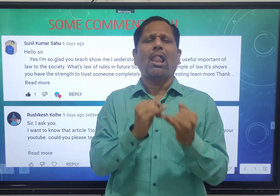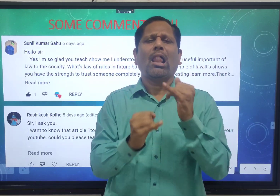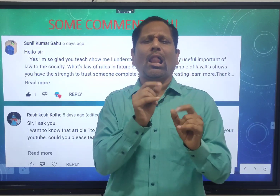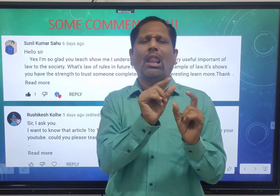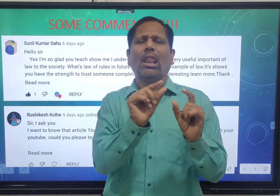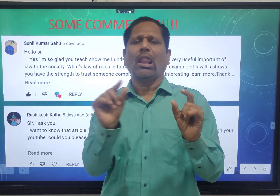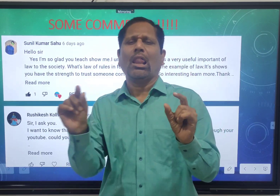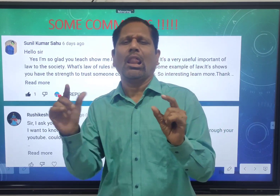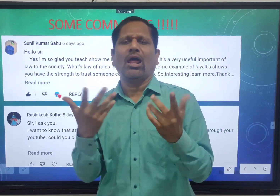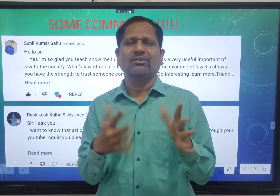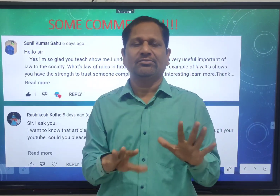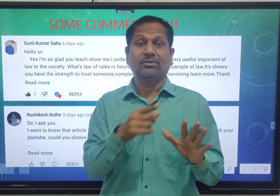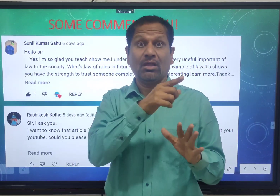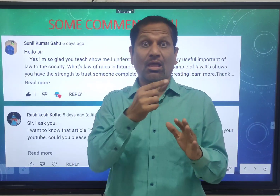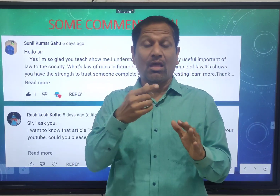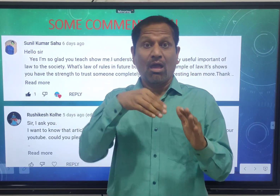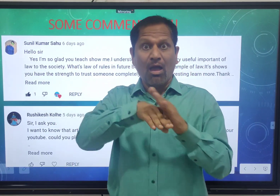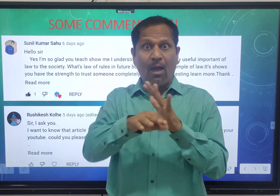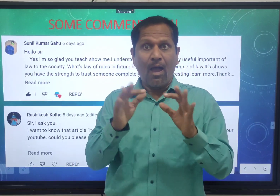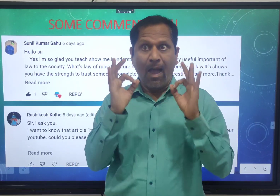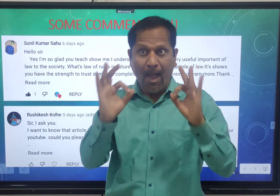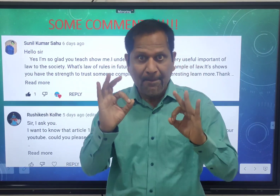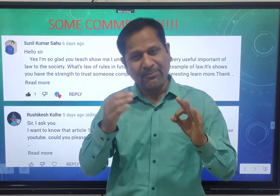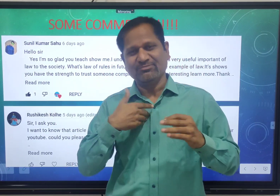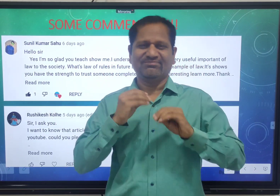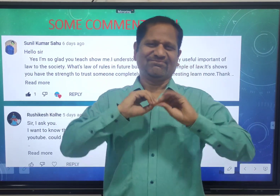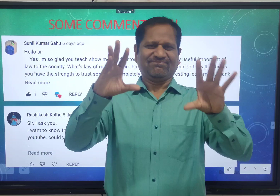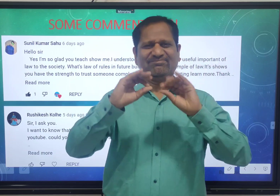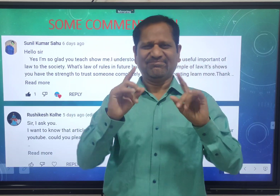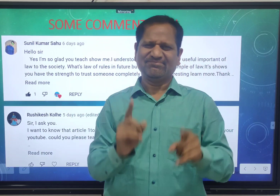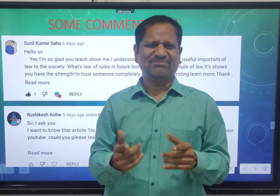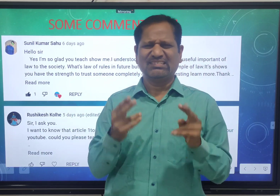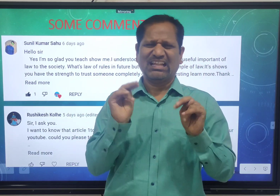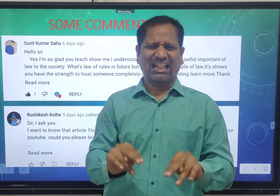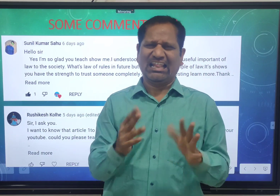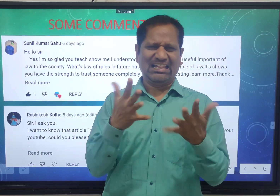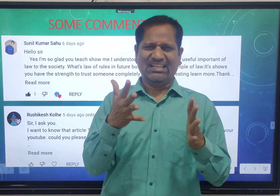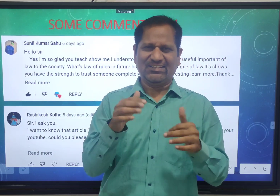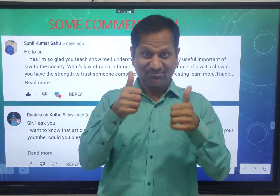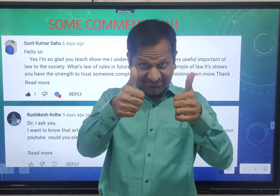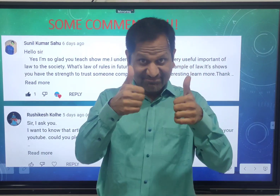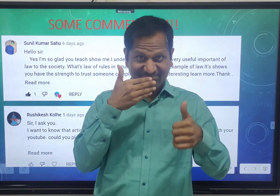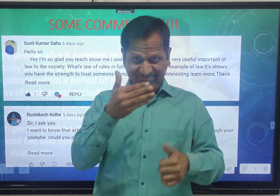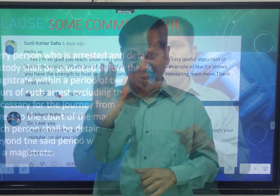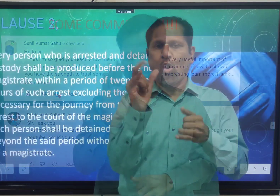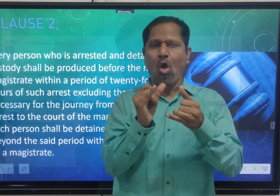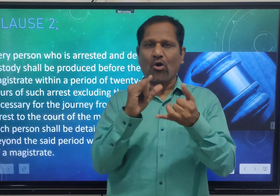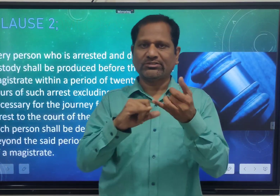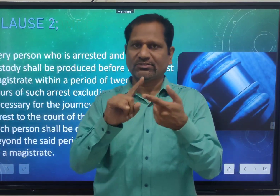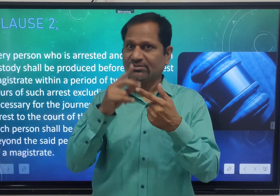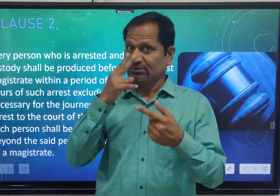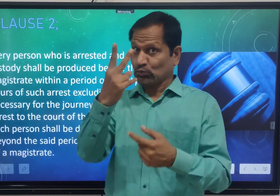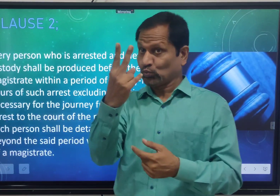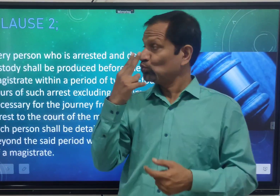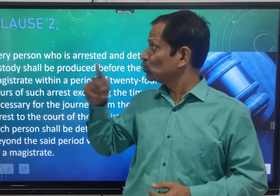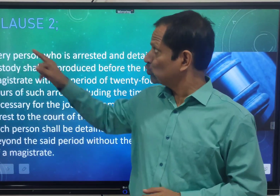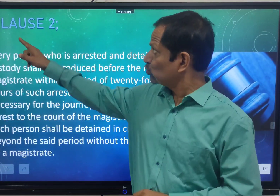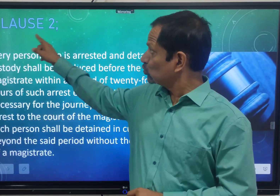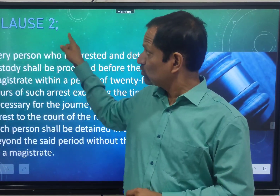एक्चुअल में हम लोग आपको बहुत महत्वपूर्ण जो चीज़ें हैं वही आपको बता रहे हैं और यही बात मैं आपको बता रहा हूँ।